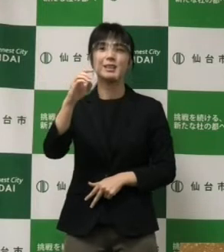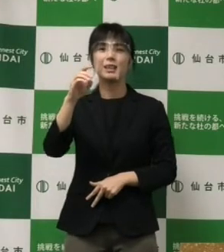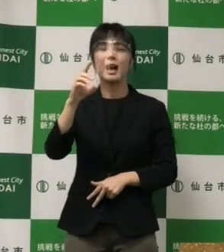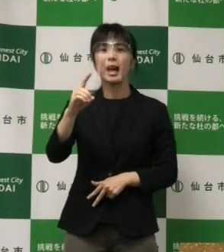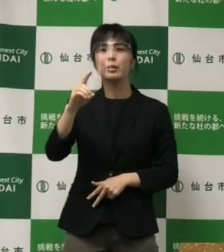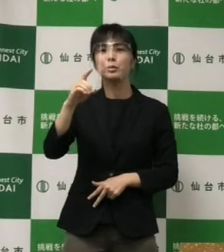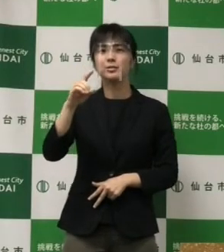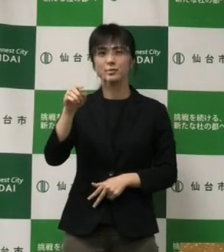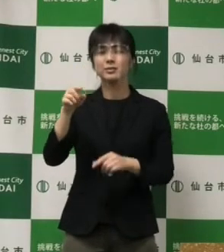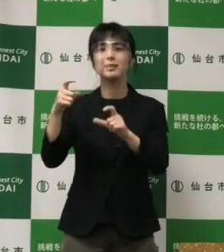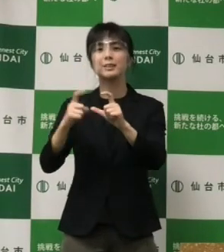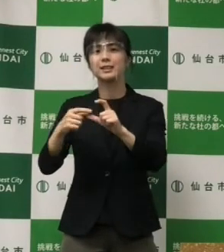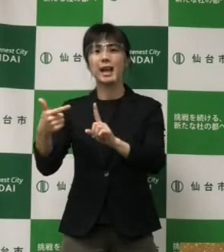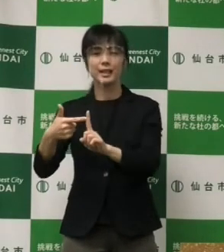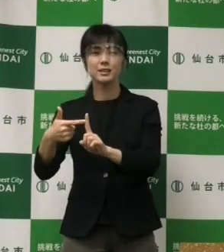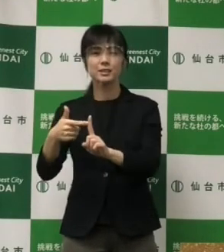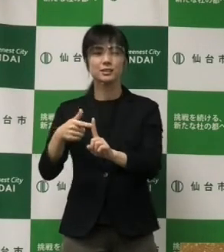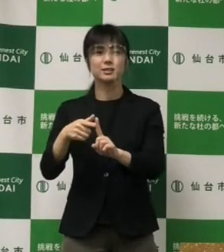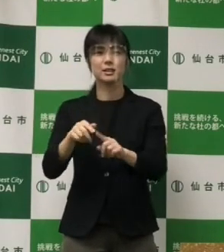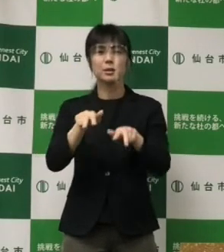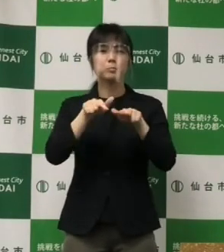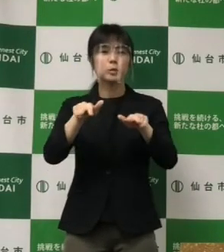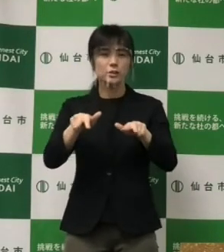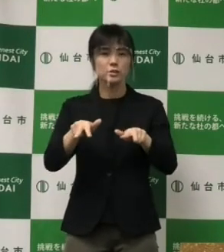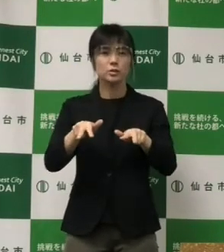くつか施策を載せてございまして、こちら、